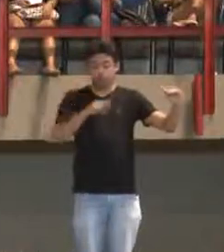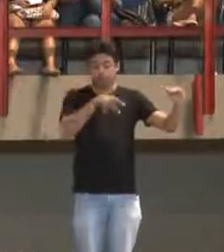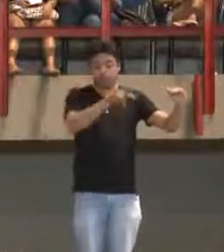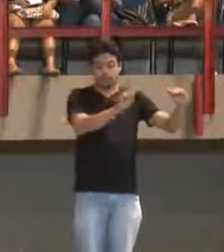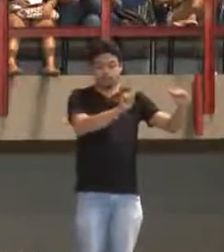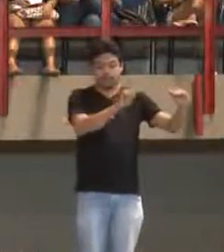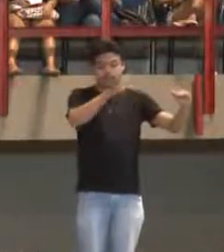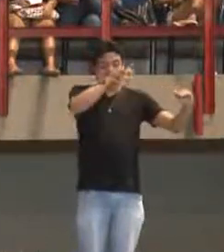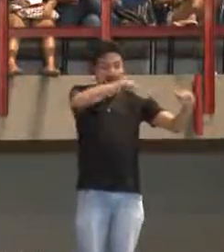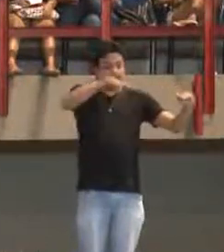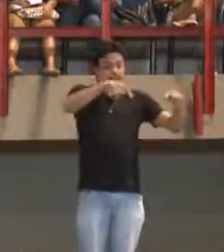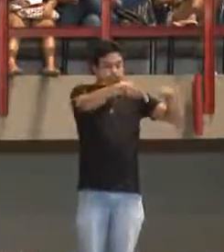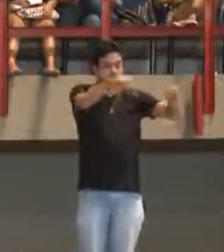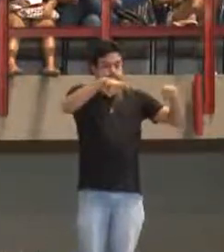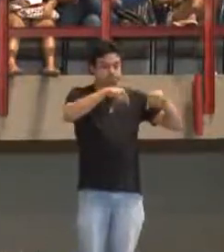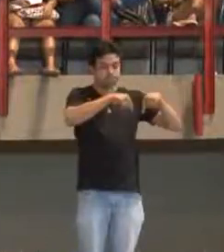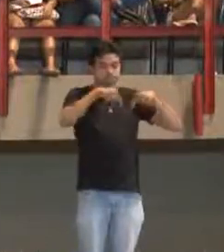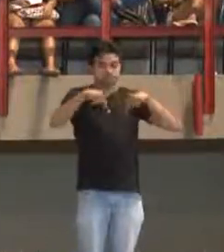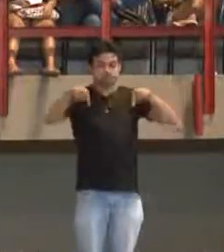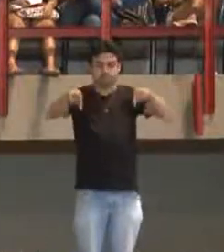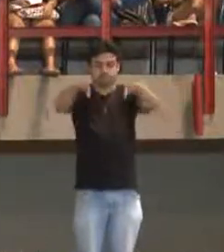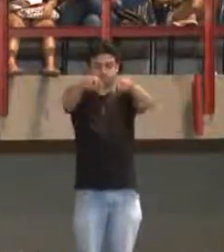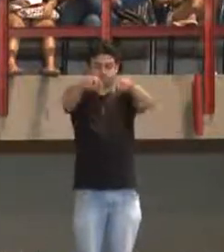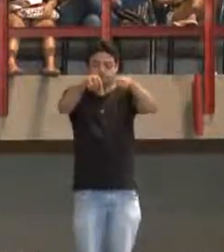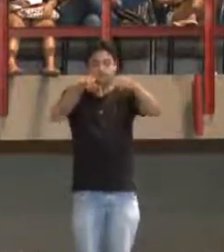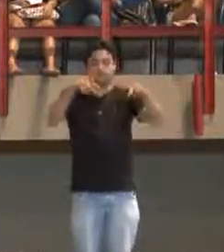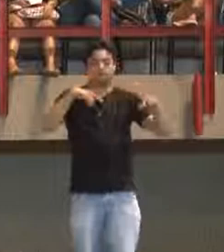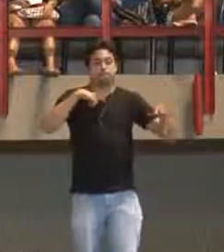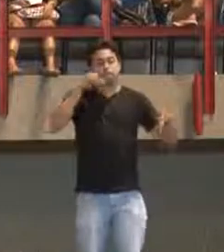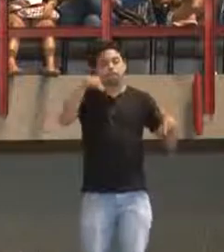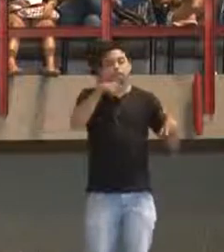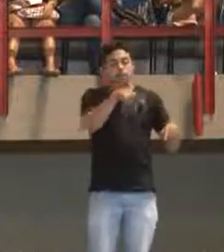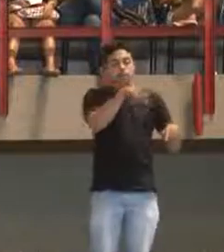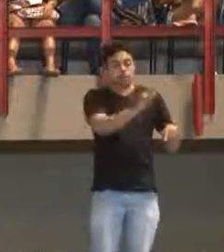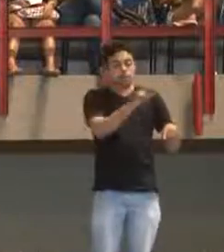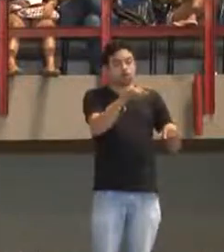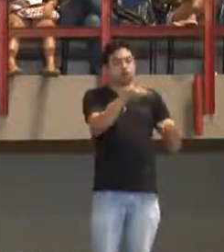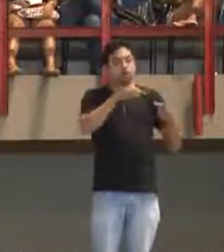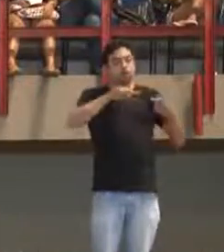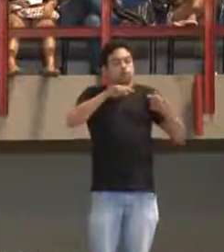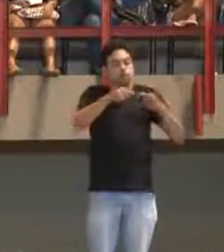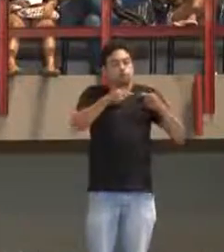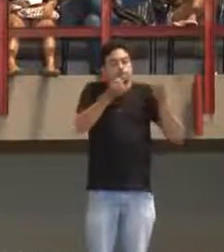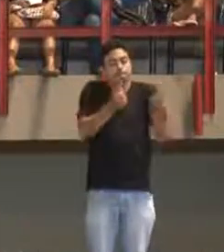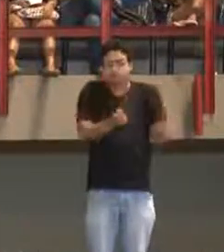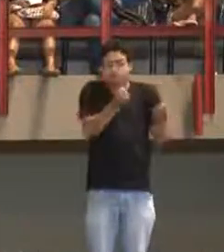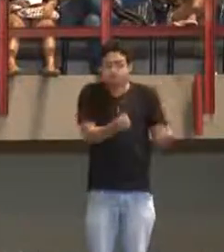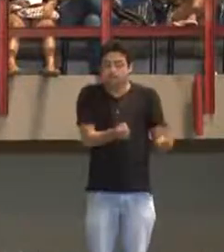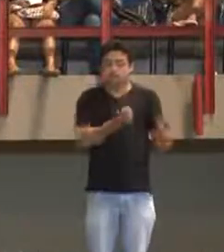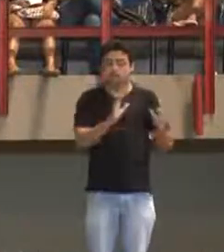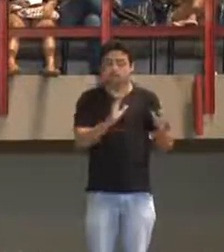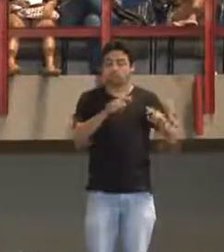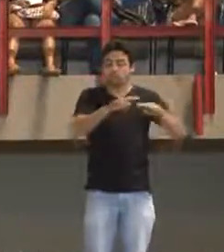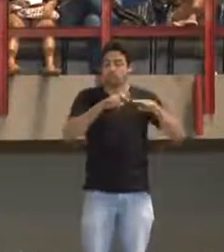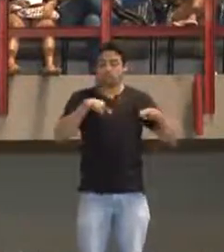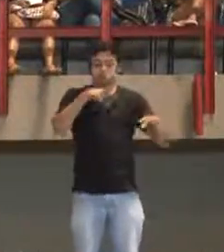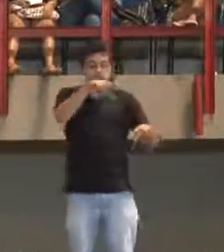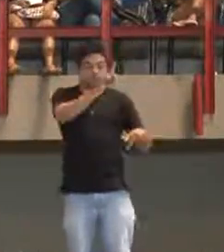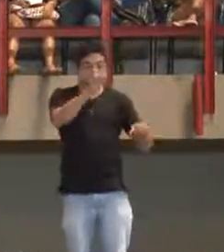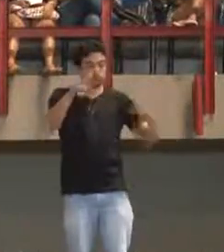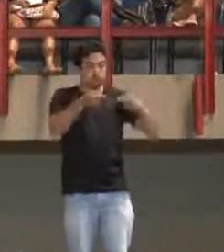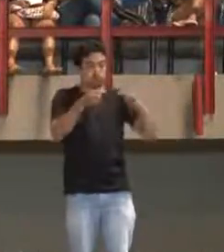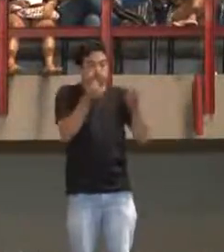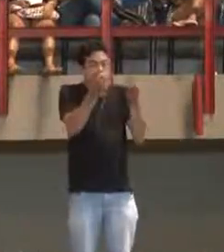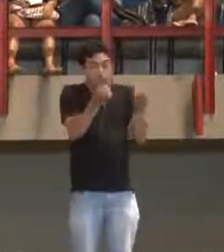por hectare. Quilograma é unidade de massa. Quilograma é unidade de